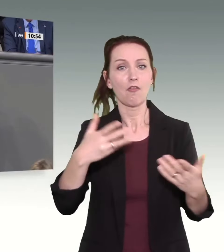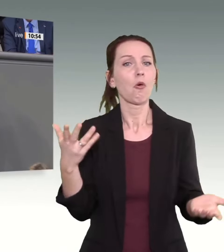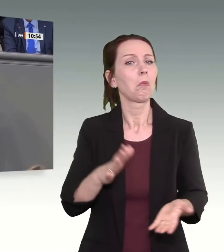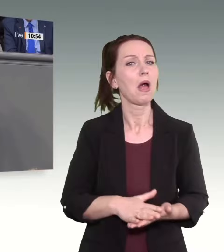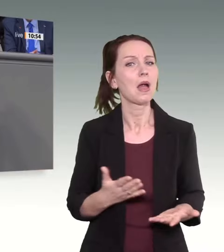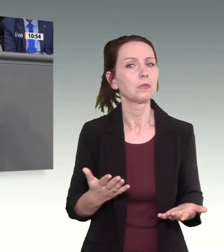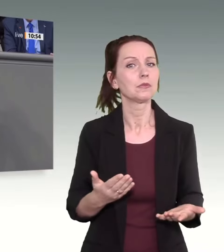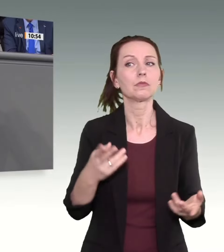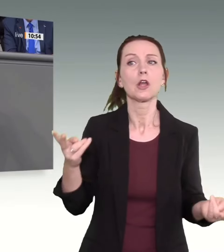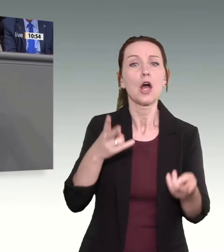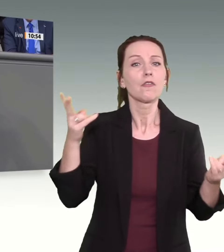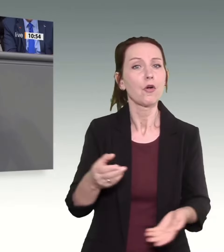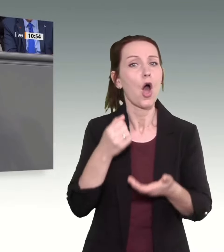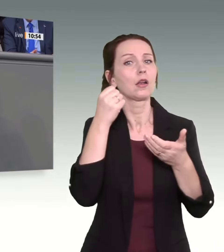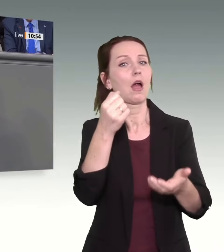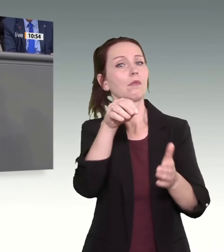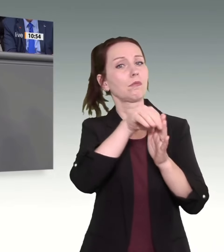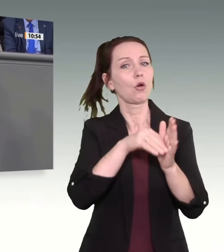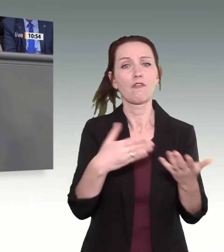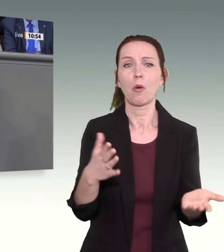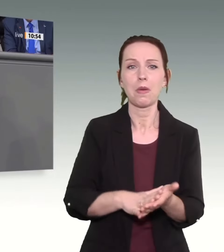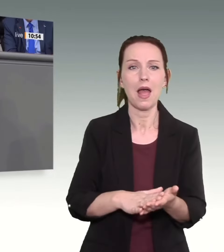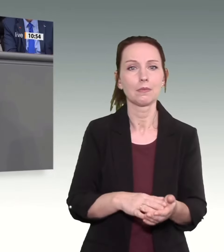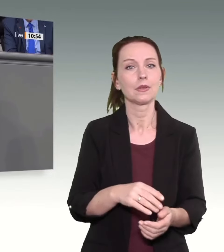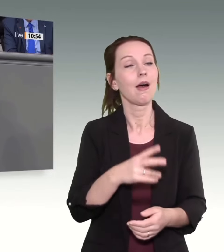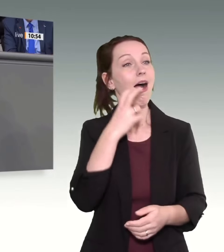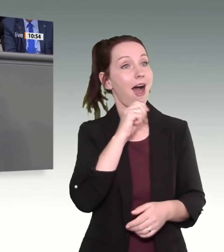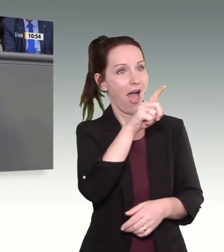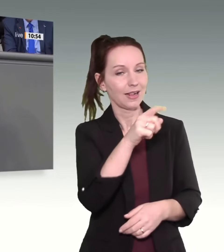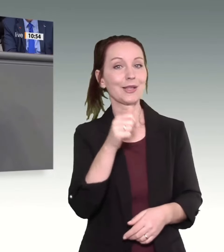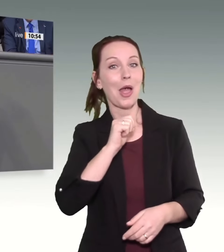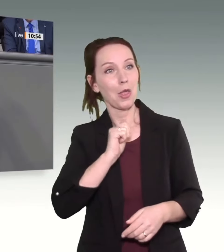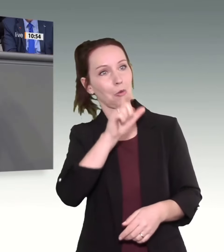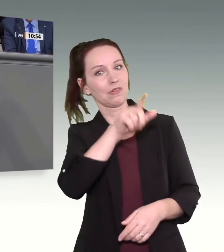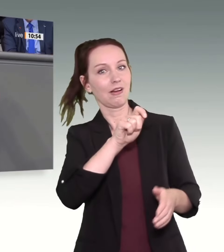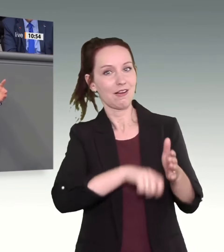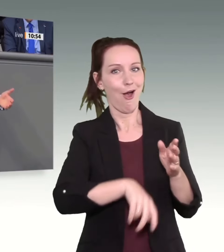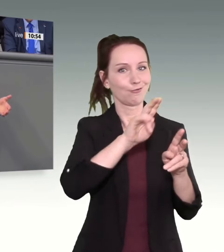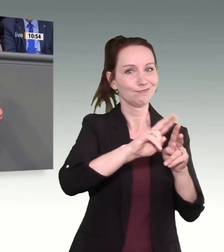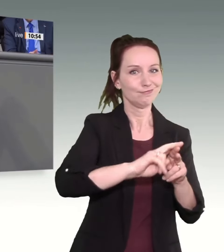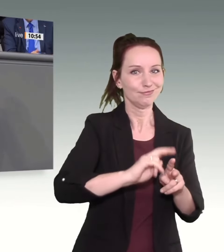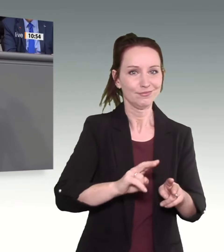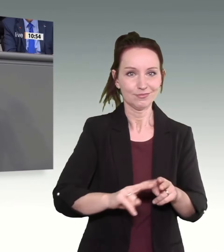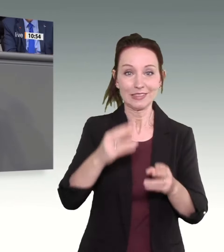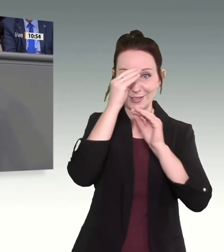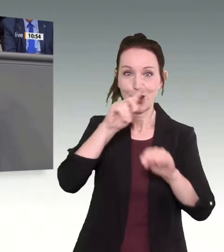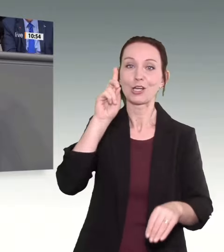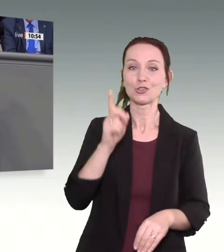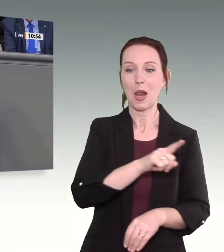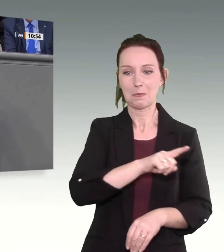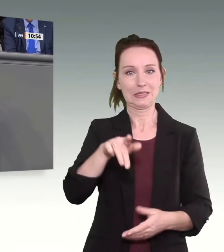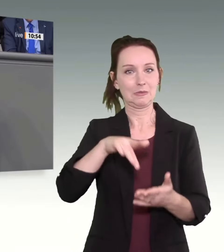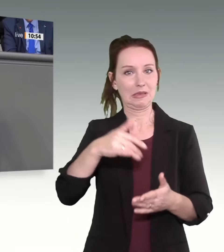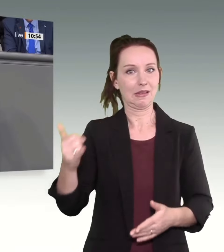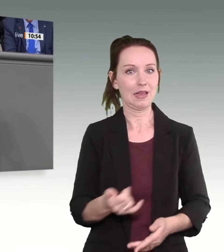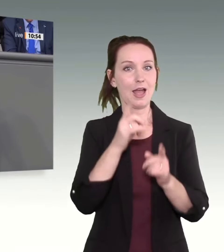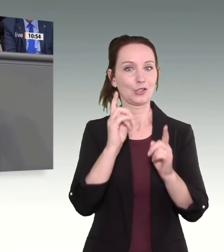Gewerbe zu wohnen. Tolle Idee. Steckt in der Konzeptionsphase. Was ist mit der DAA Lärm? Diskutieren wir schon lange.